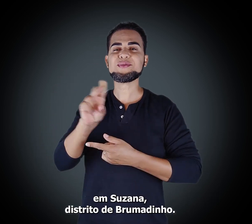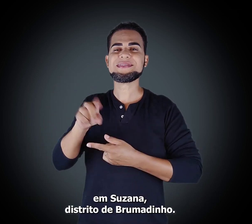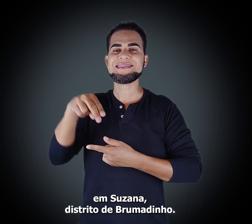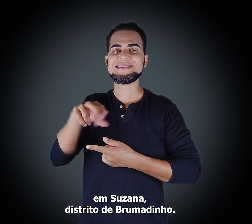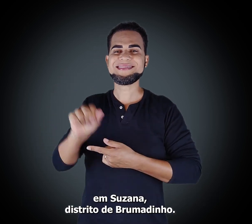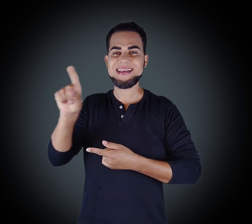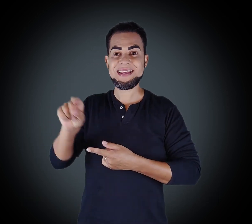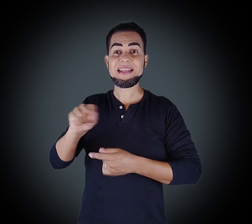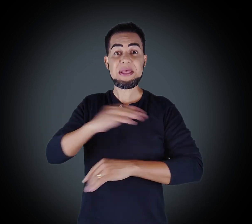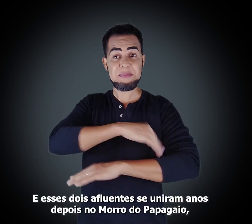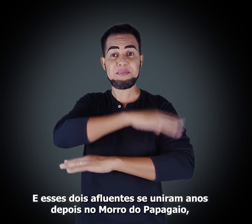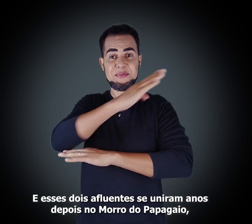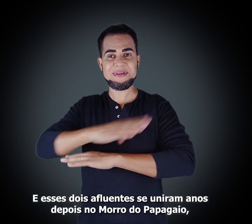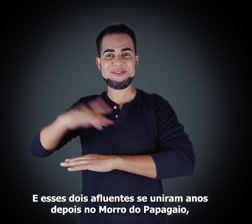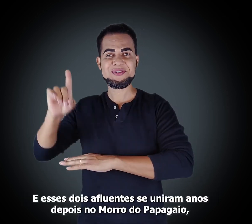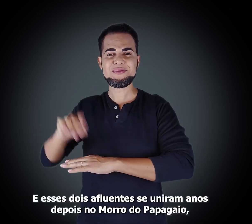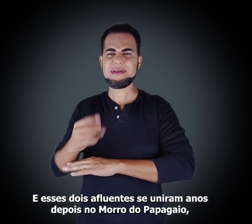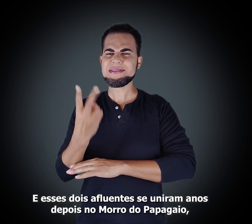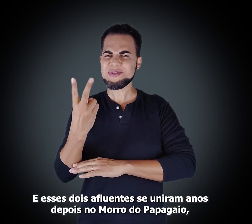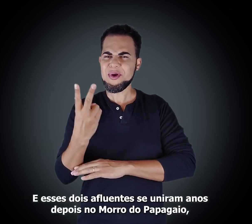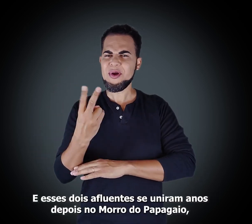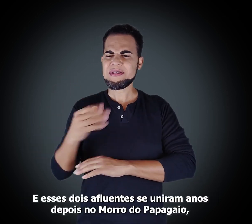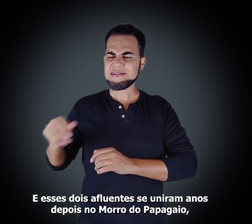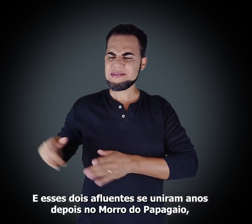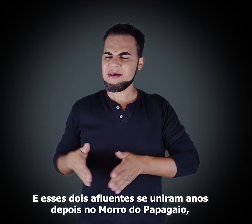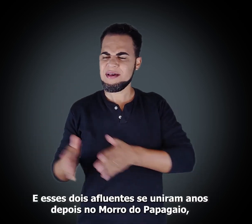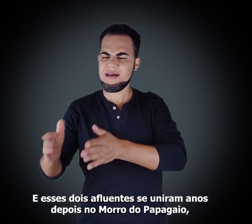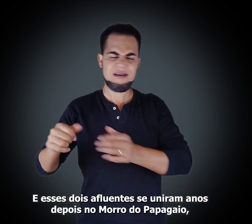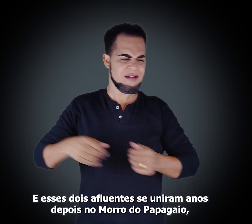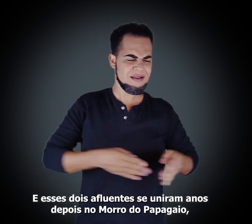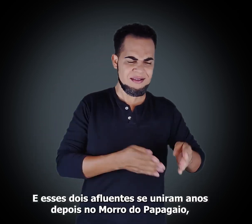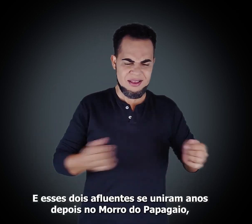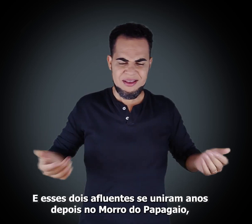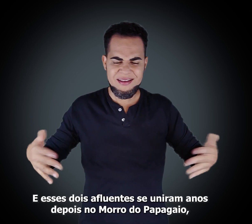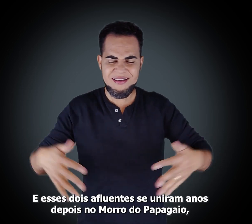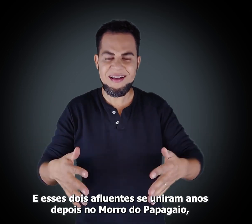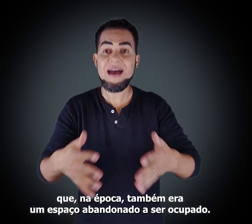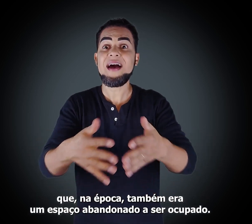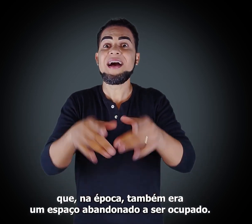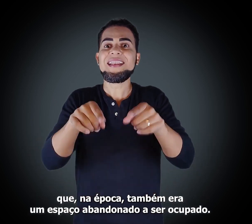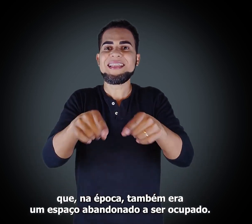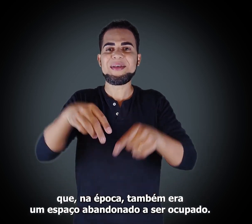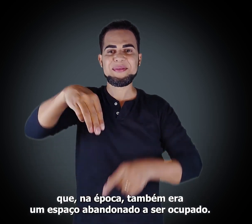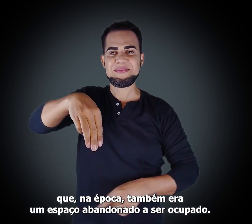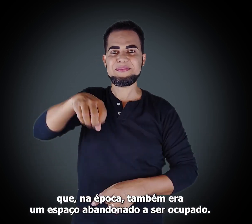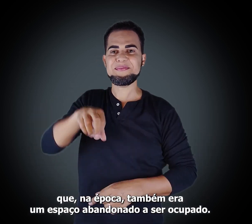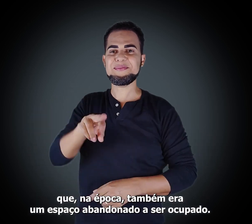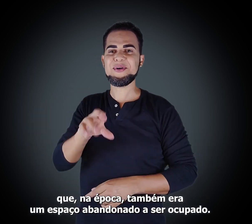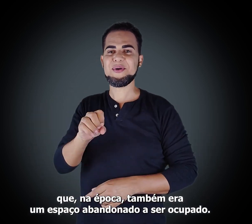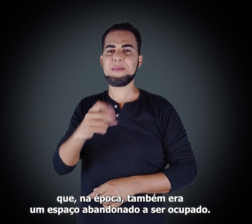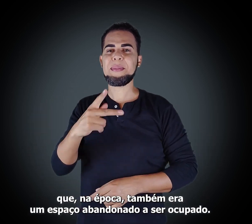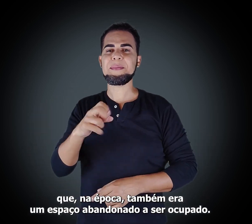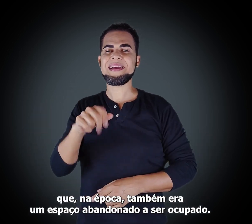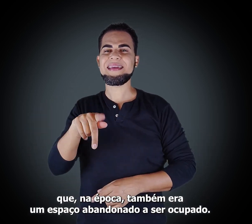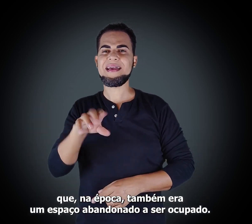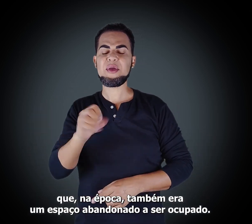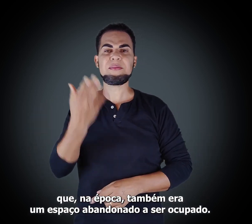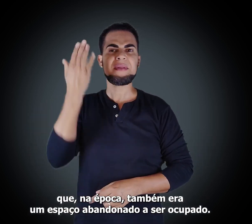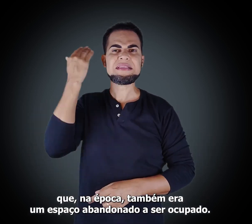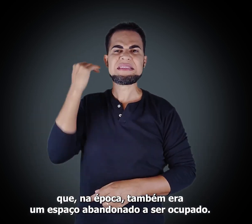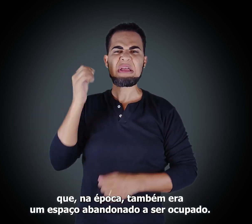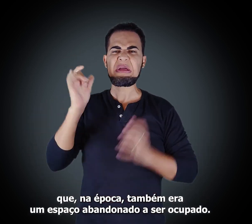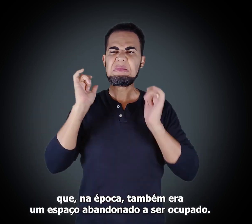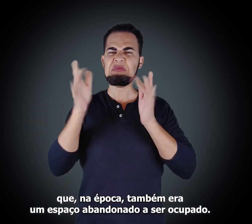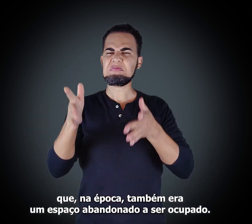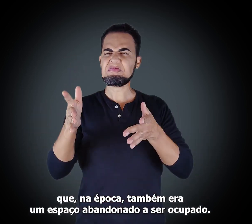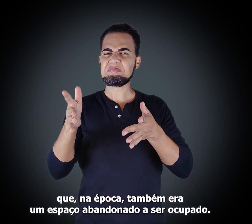de Brumadinho. E esses dois afluentes se uniram anos depois, no Morro do Papagaio, que na época também era um espaço abandonado